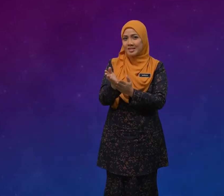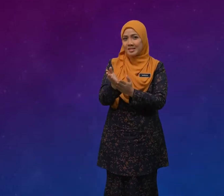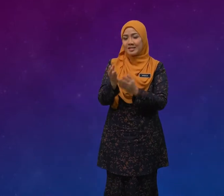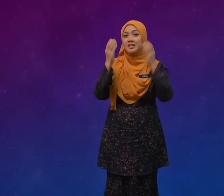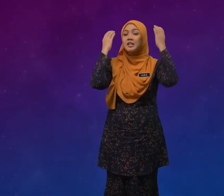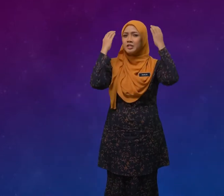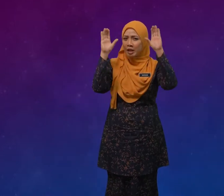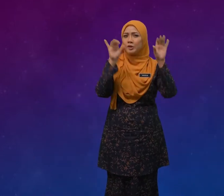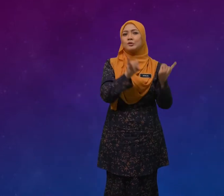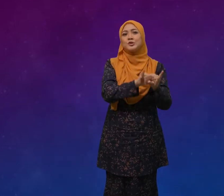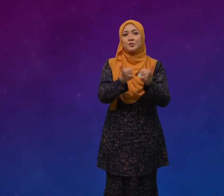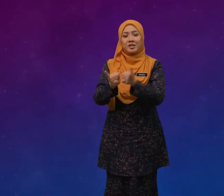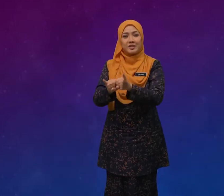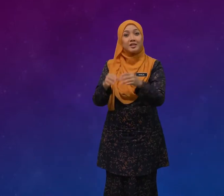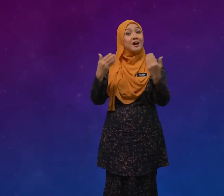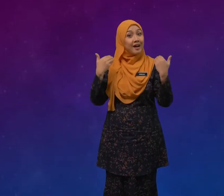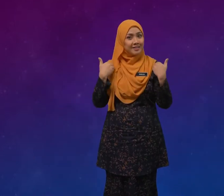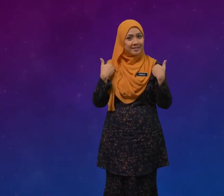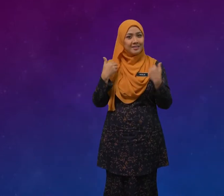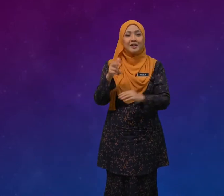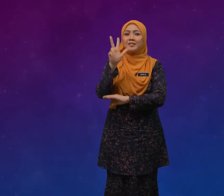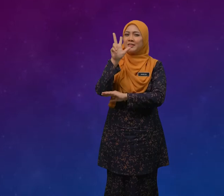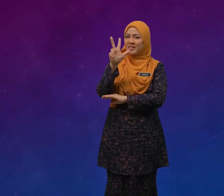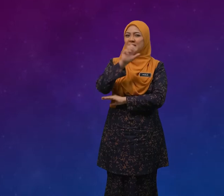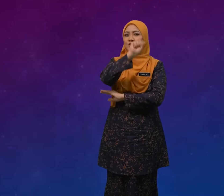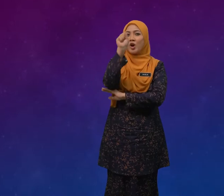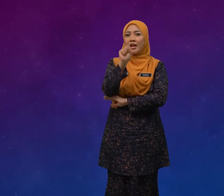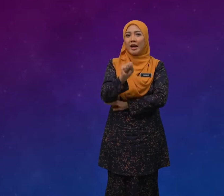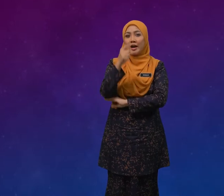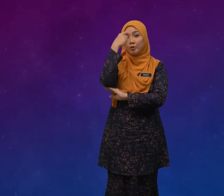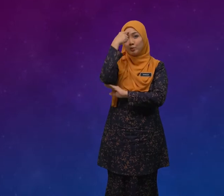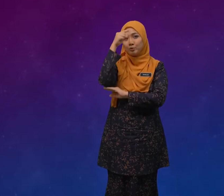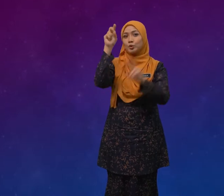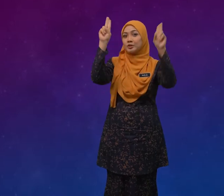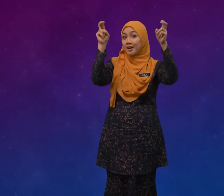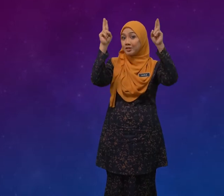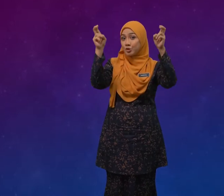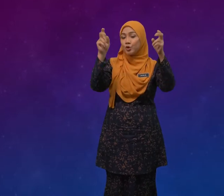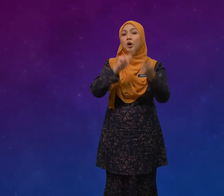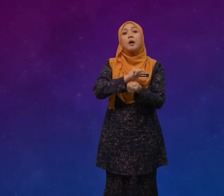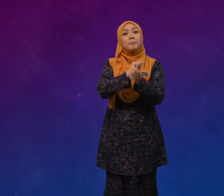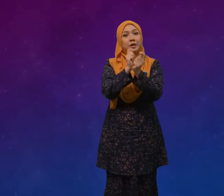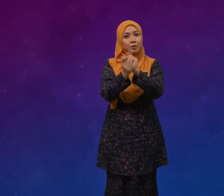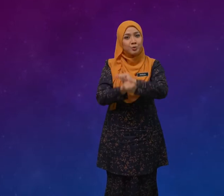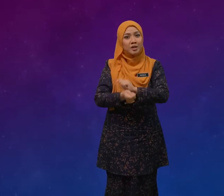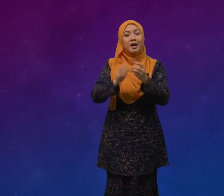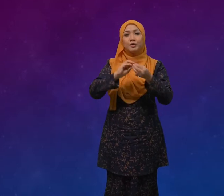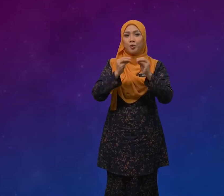Seterusnya, cikgu juga ada 3 soalan untuk tajuk menukar